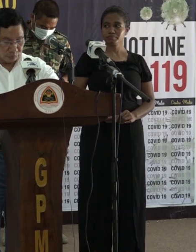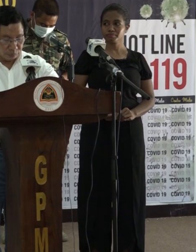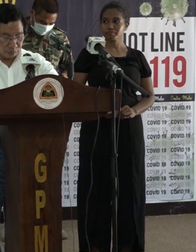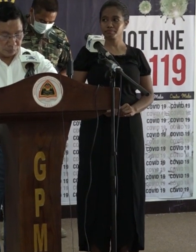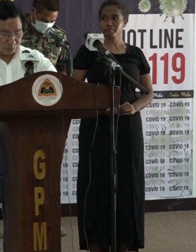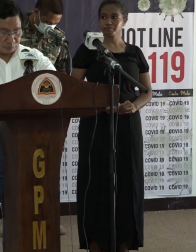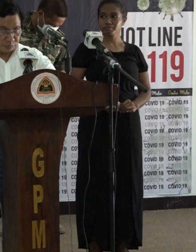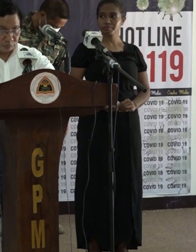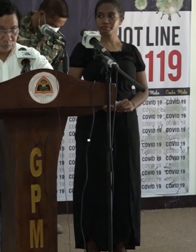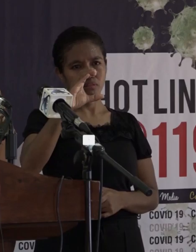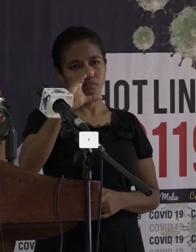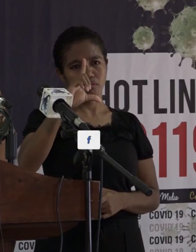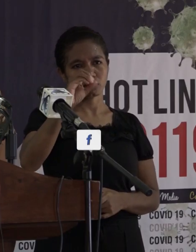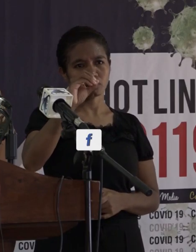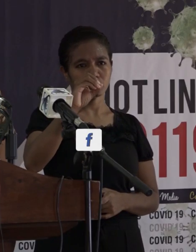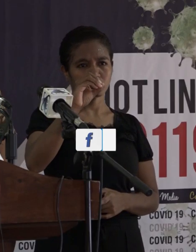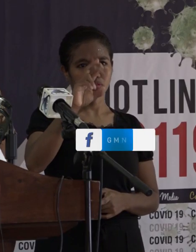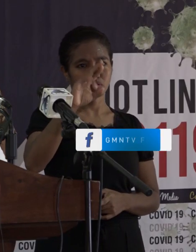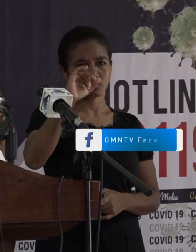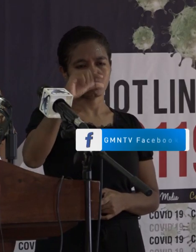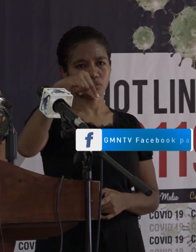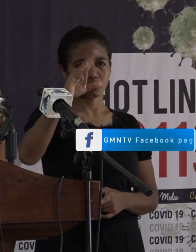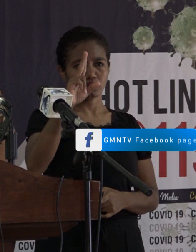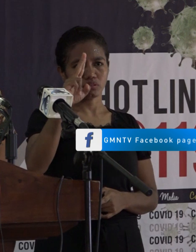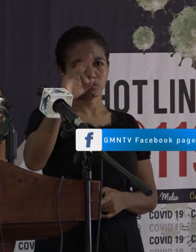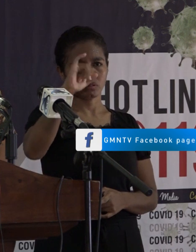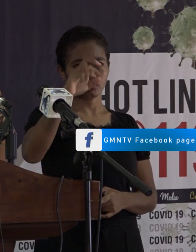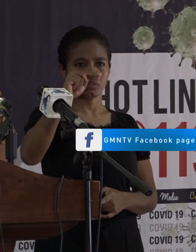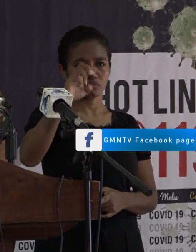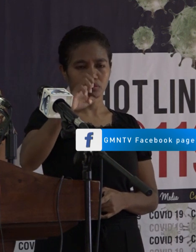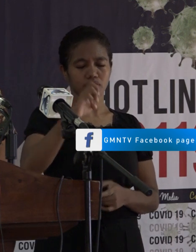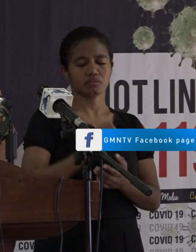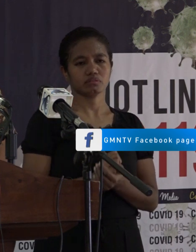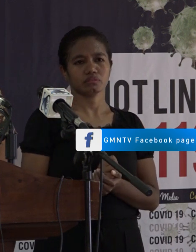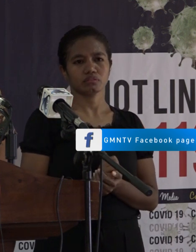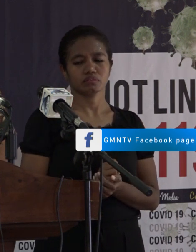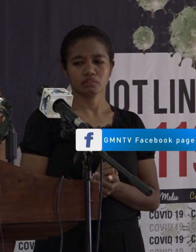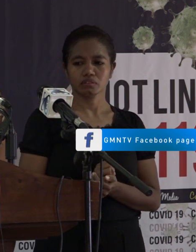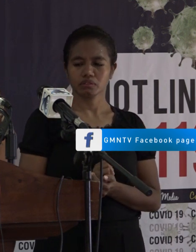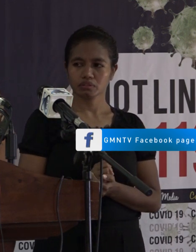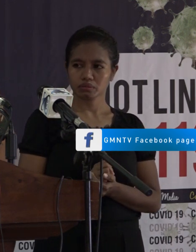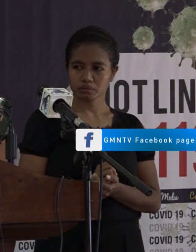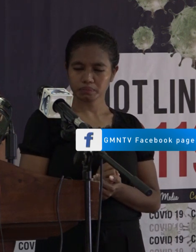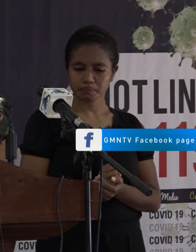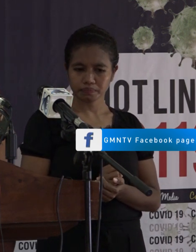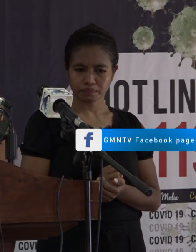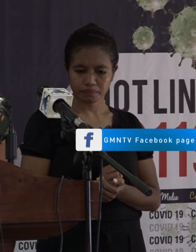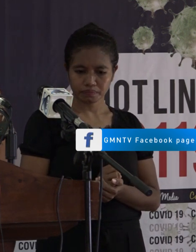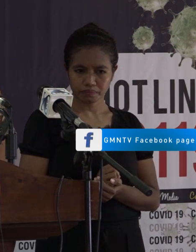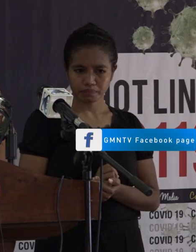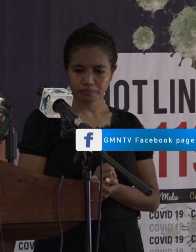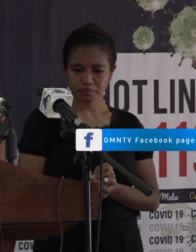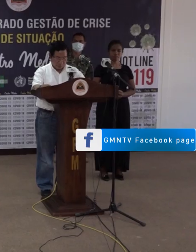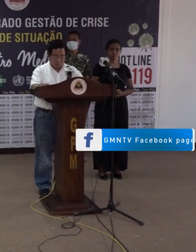Membros do Centro Integrado de Gestão Crise COVID-19, Dr. Sérgio Lobo, informa que estão em